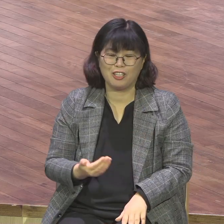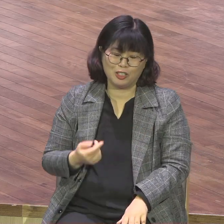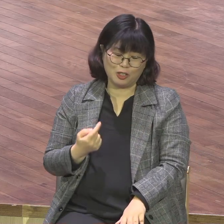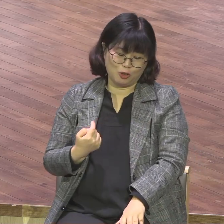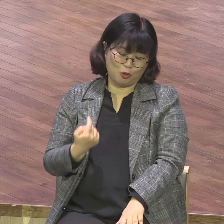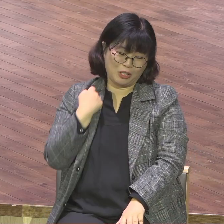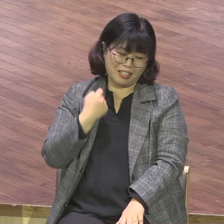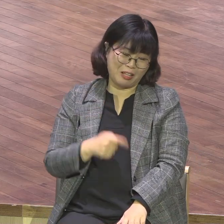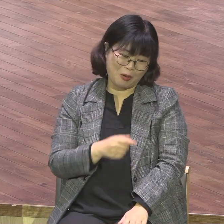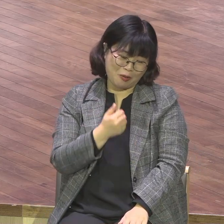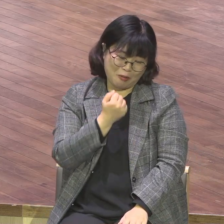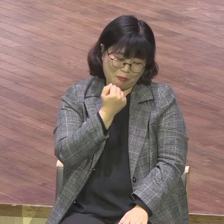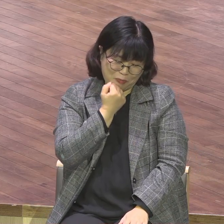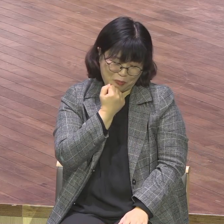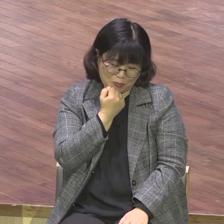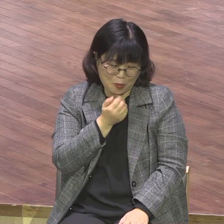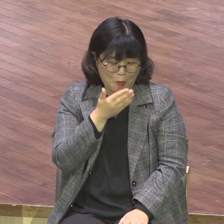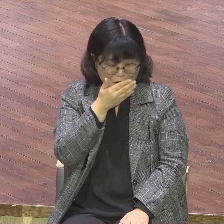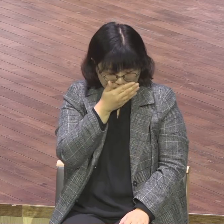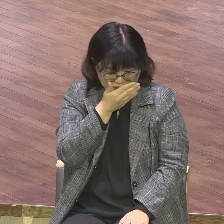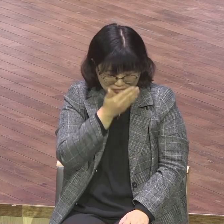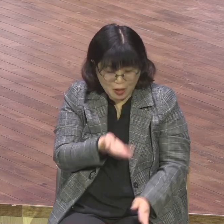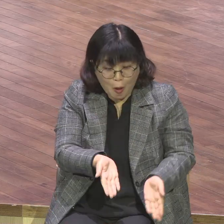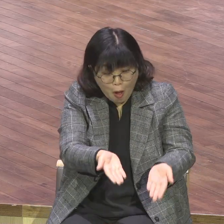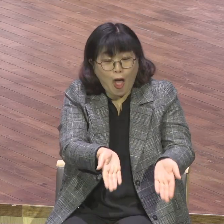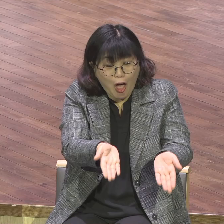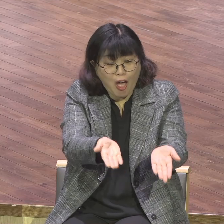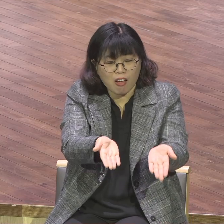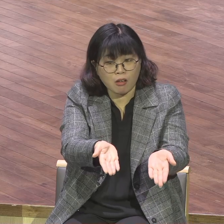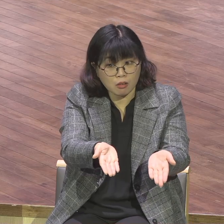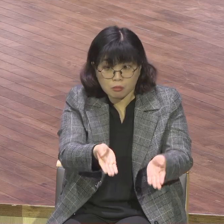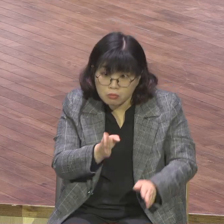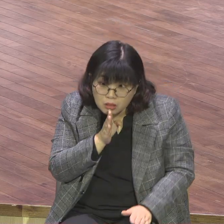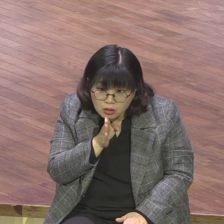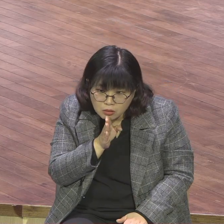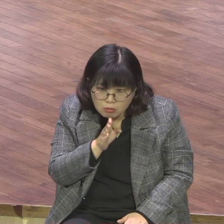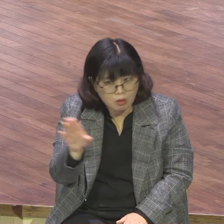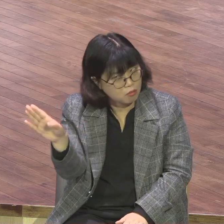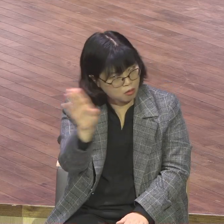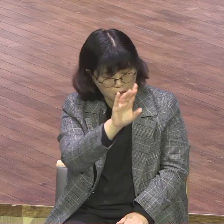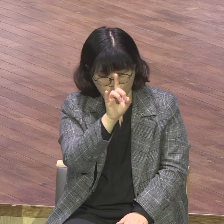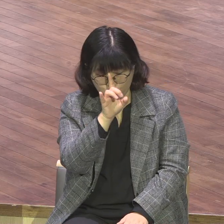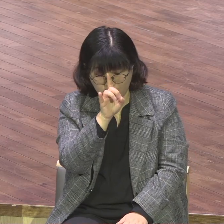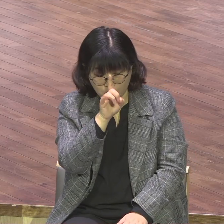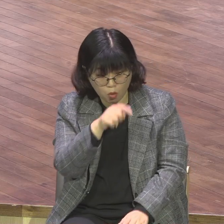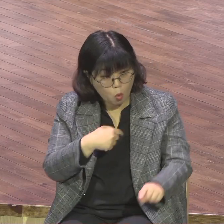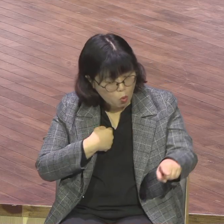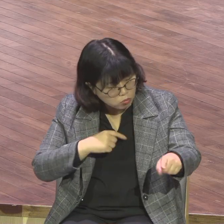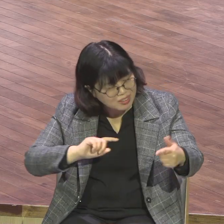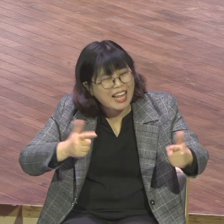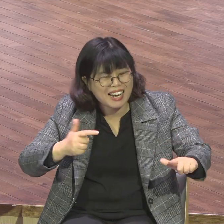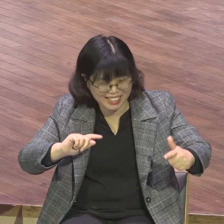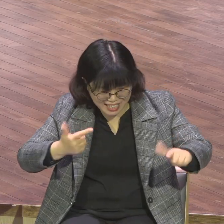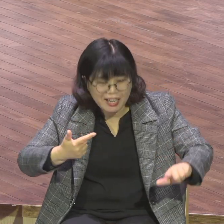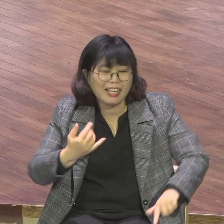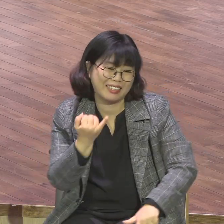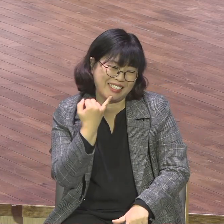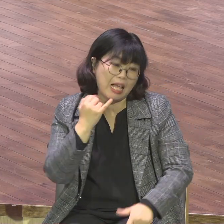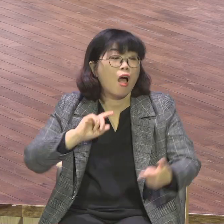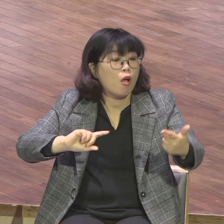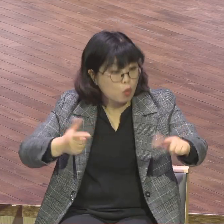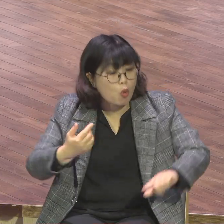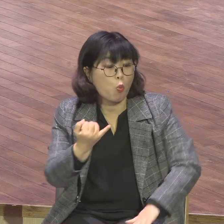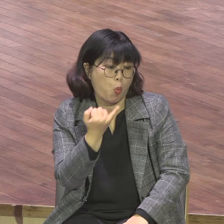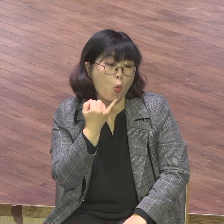거 인정해야 돼요. 다시 말하면 서로를 존중해라. 이 복음 언약 공동체예요.